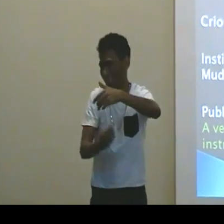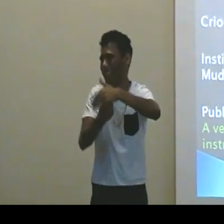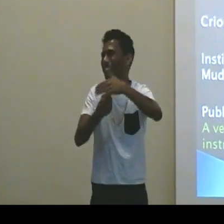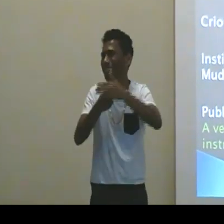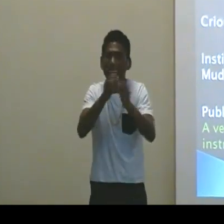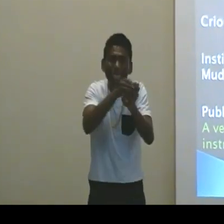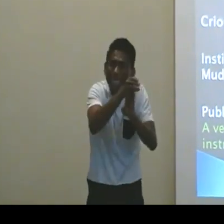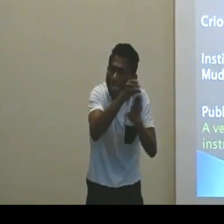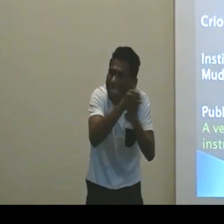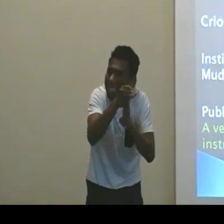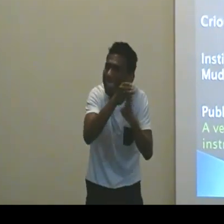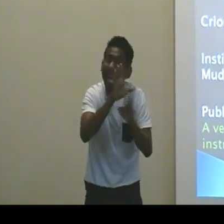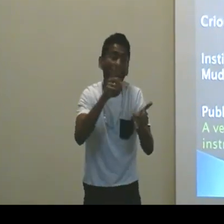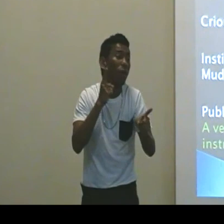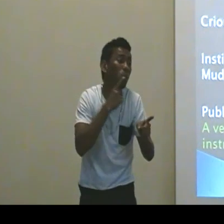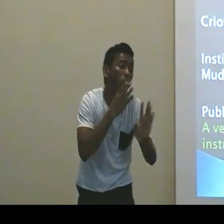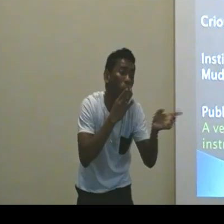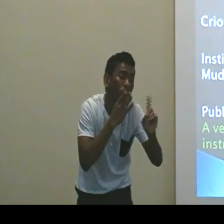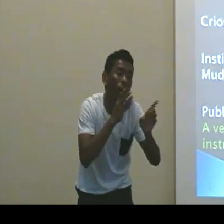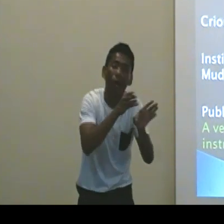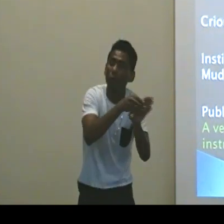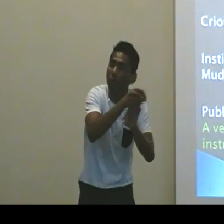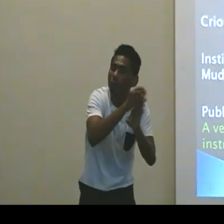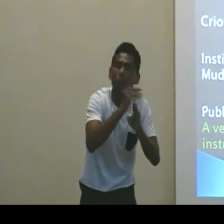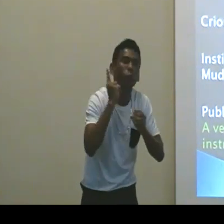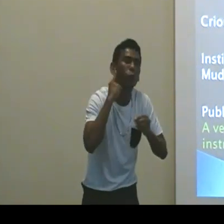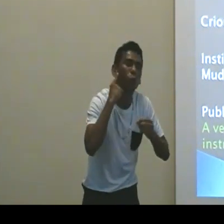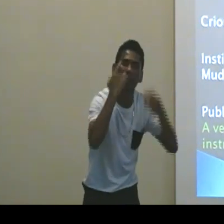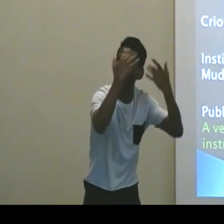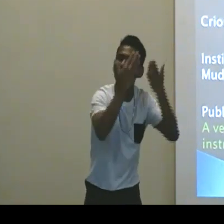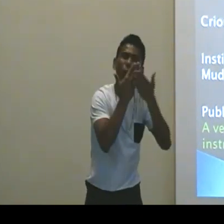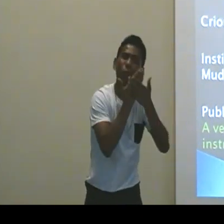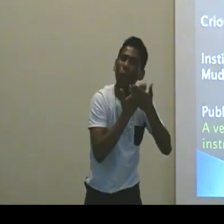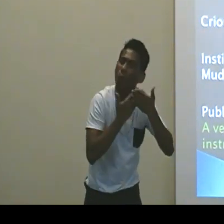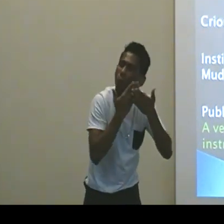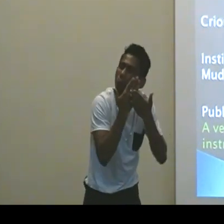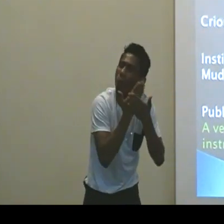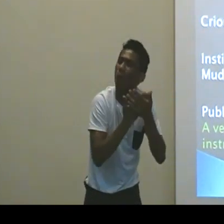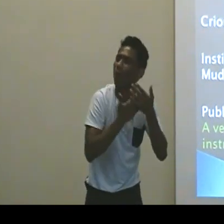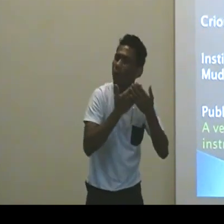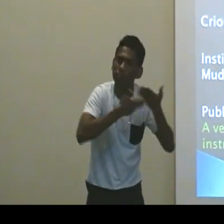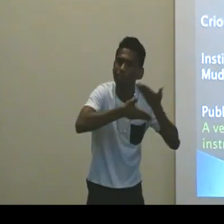Houve um processo de engajamento político e lutas e mudou isso.